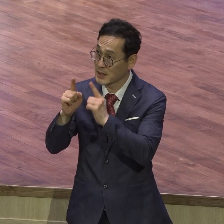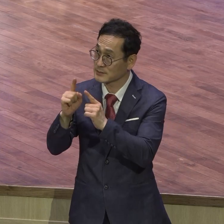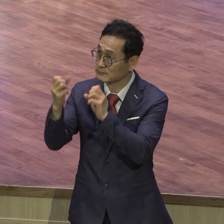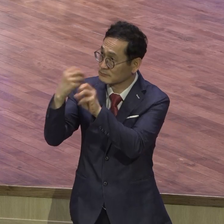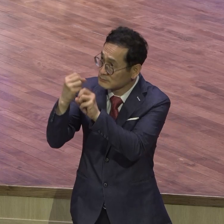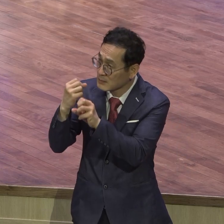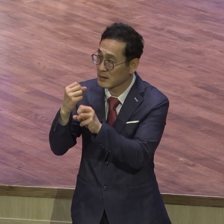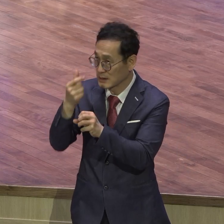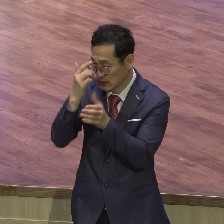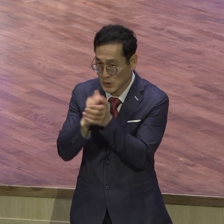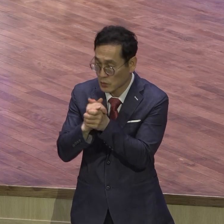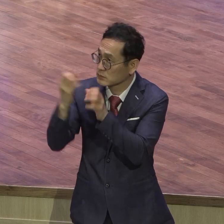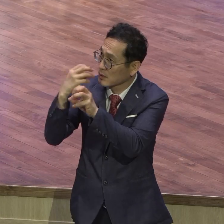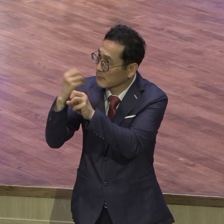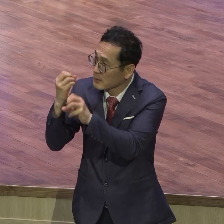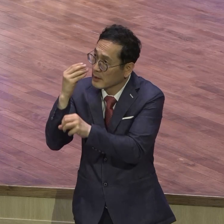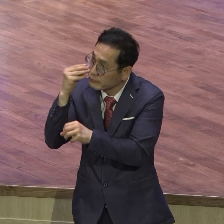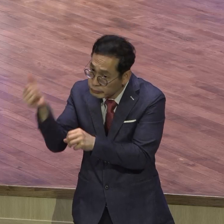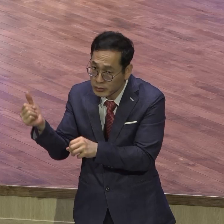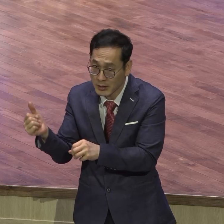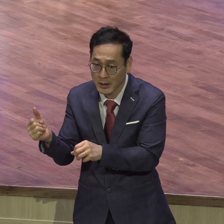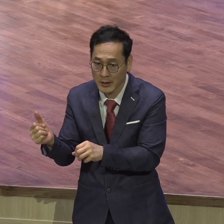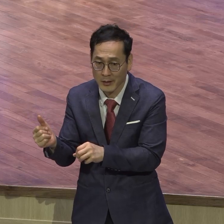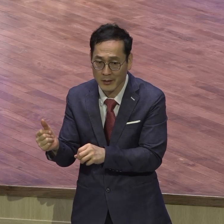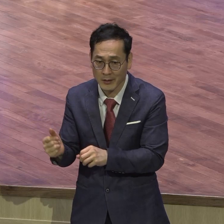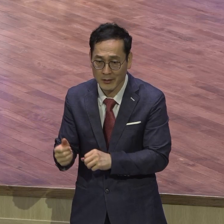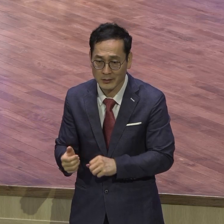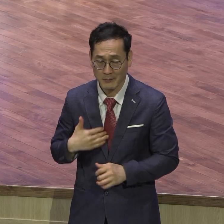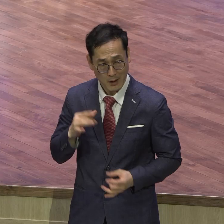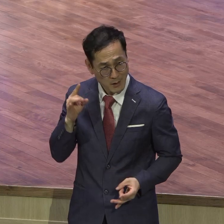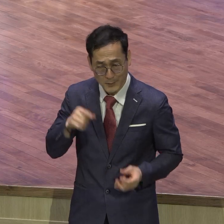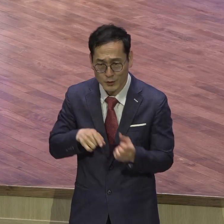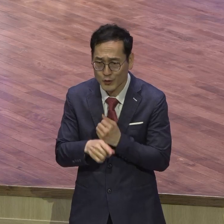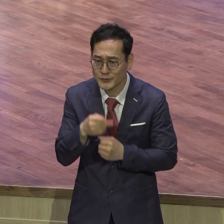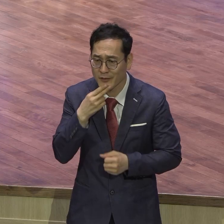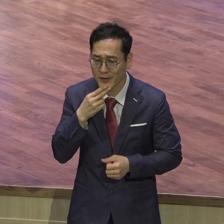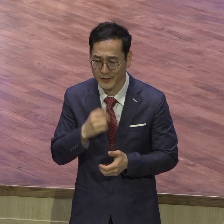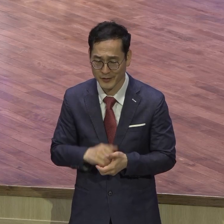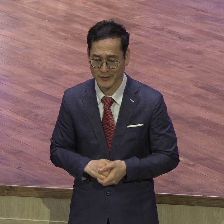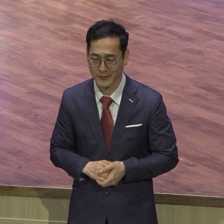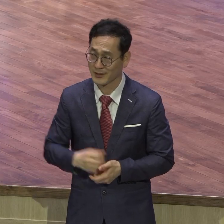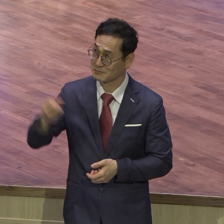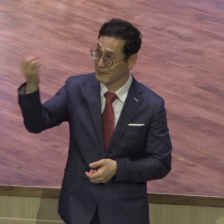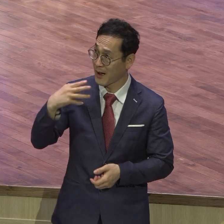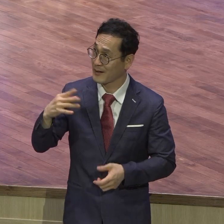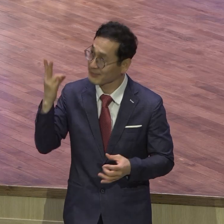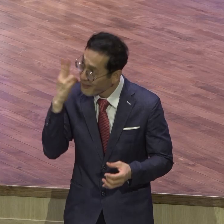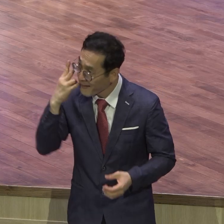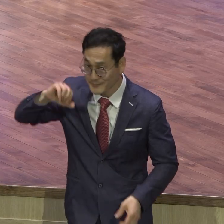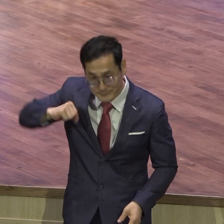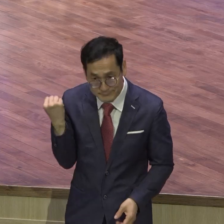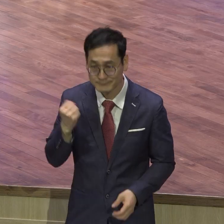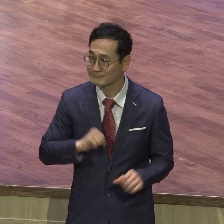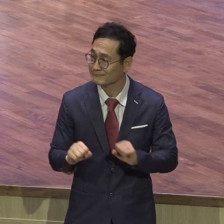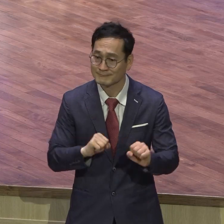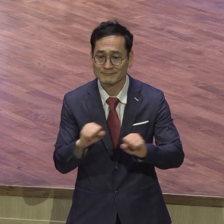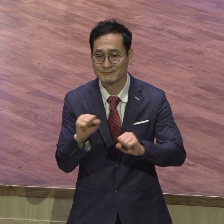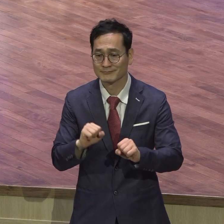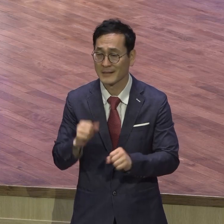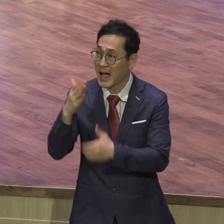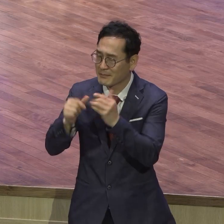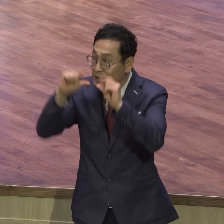응답이 다 오는데 남하고 남하고 일어날 게 뭐가 있어요 바로 말씀하시는데 하나님 직접 내게 깨달음을 주시고